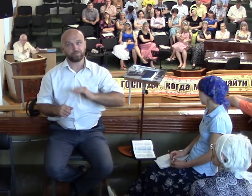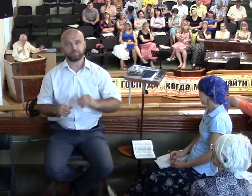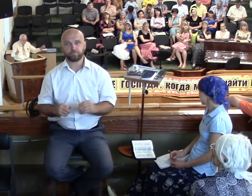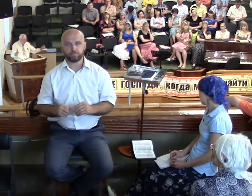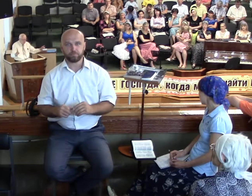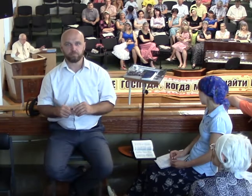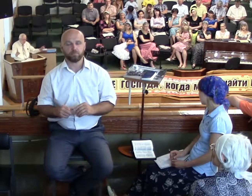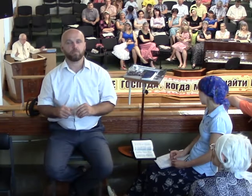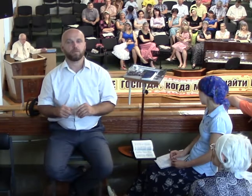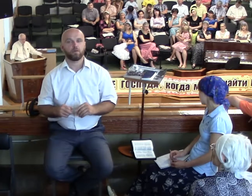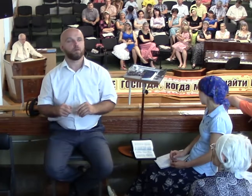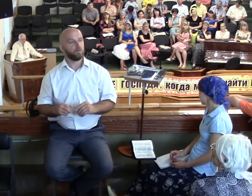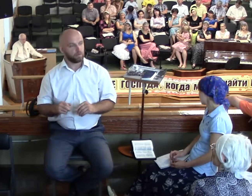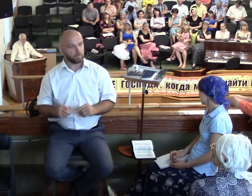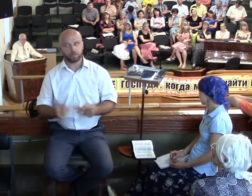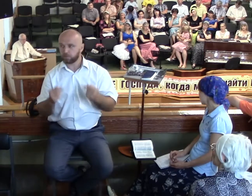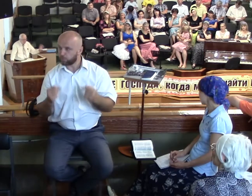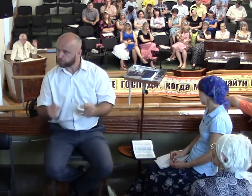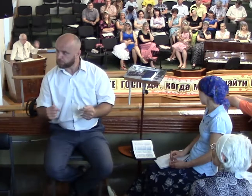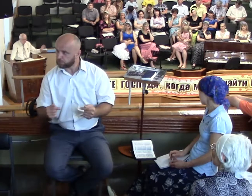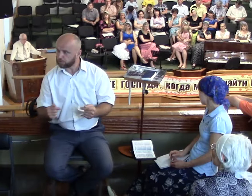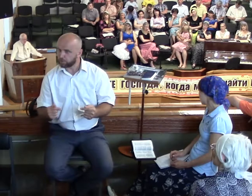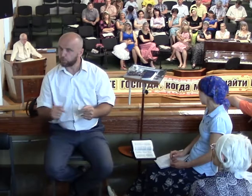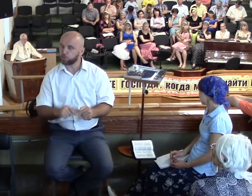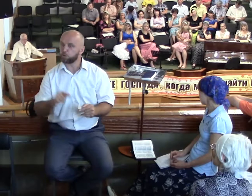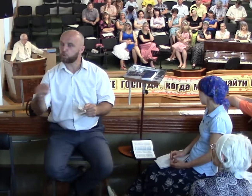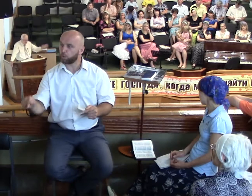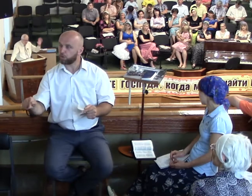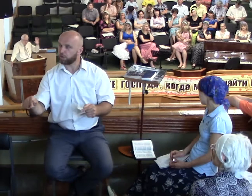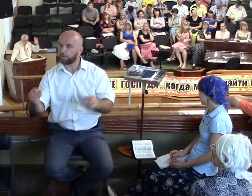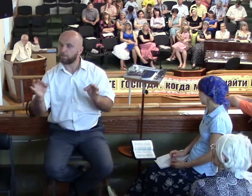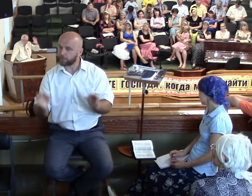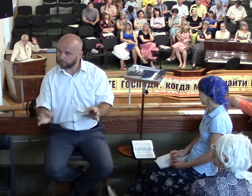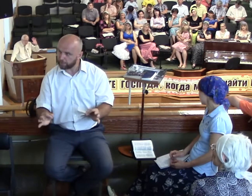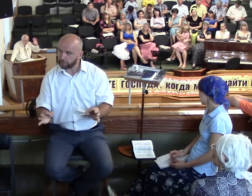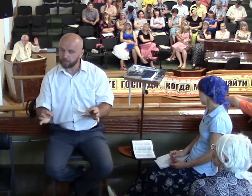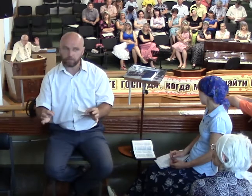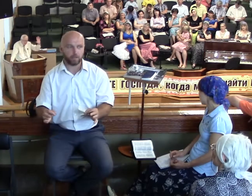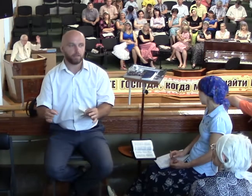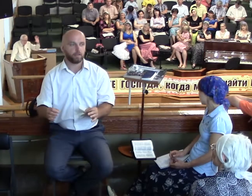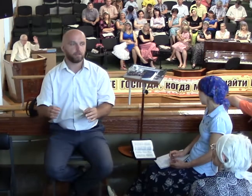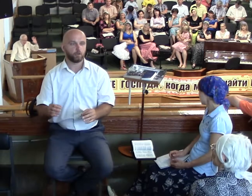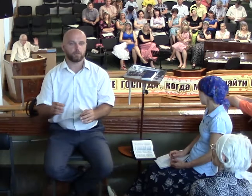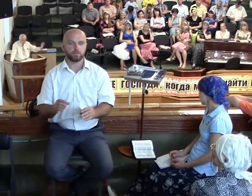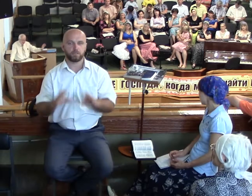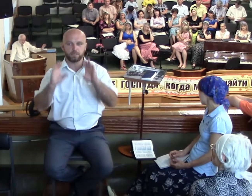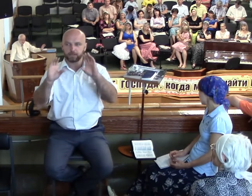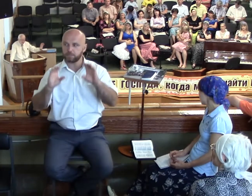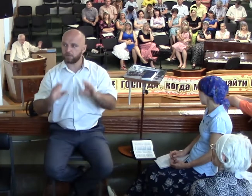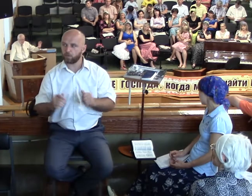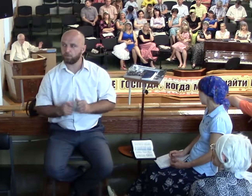законов всех народов, то это точно. У них другие правила. Им закон дан был через Моисея на